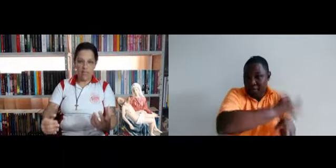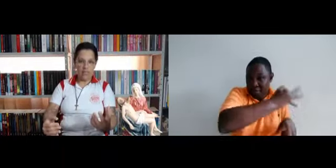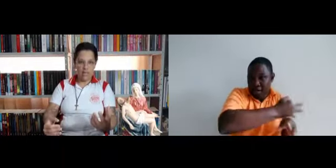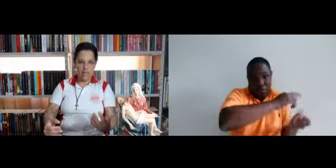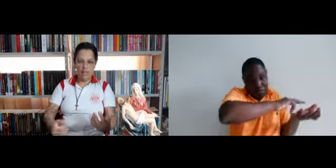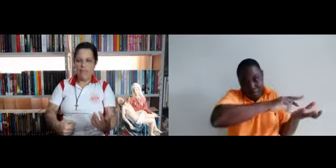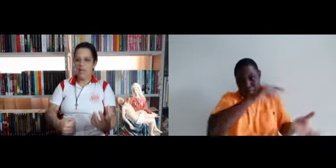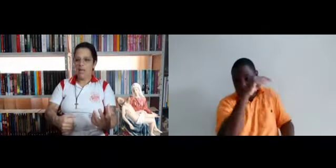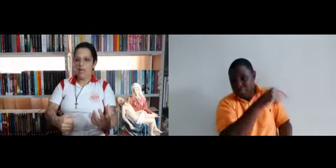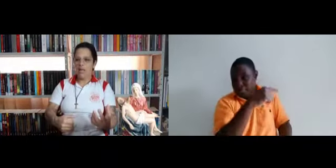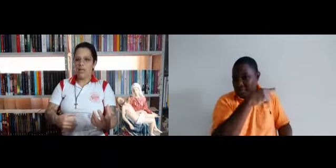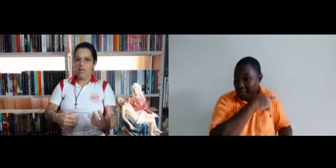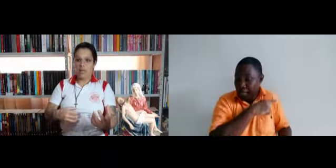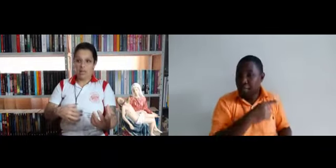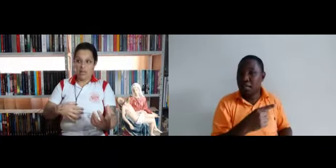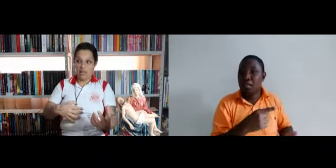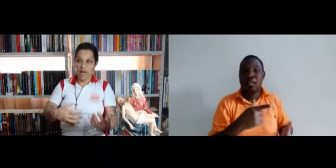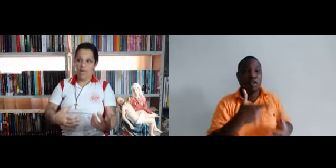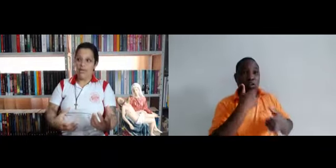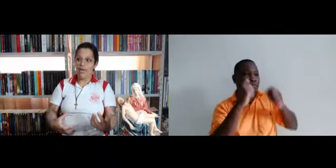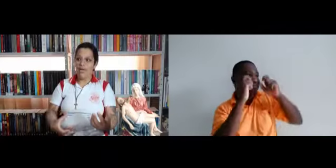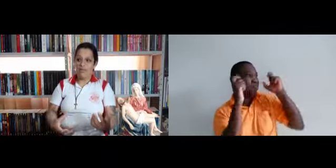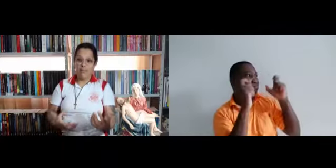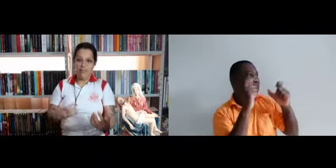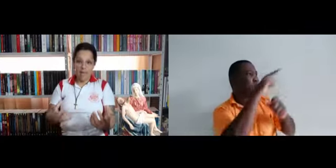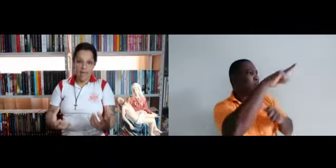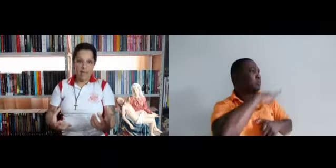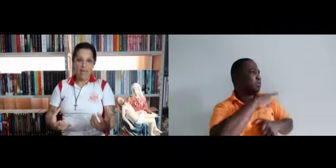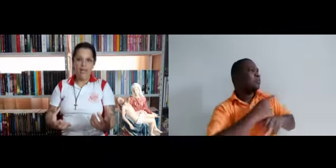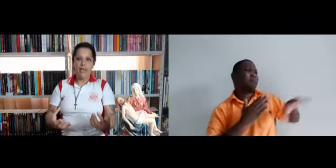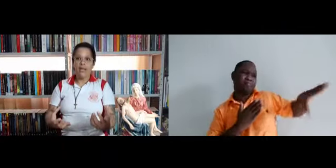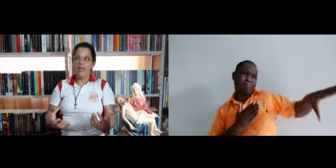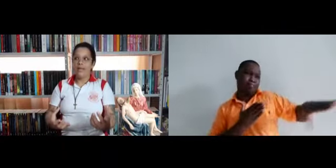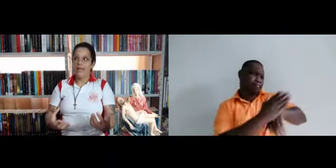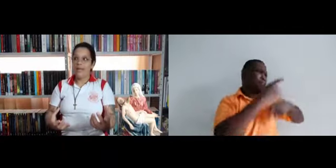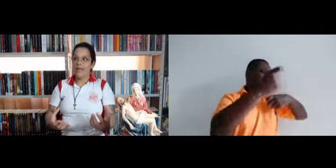que se manteve claro, também